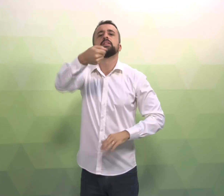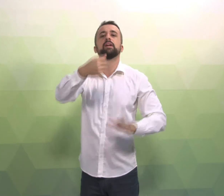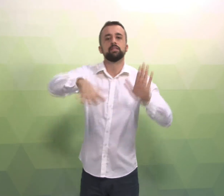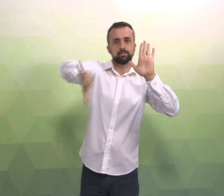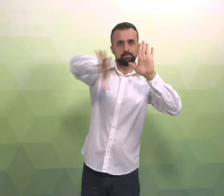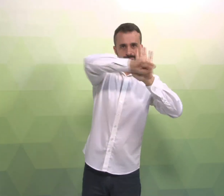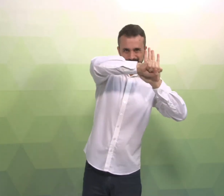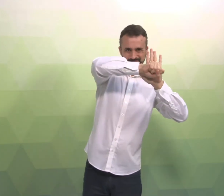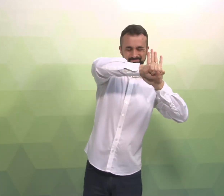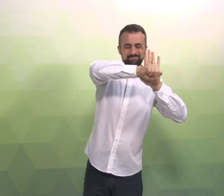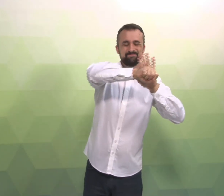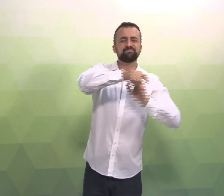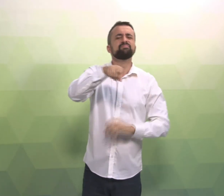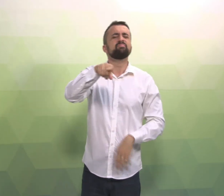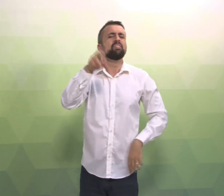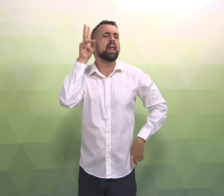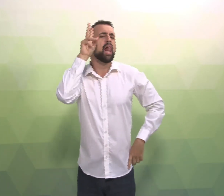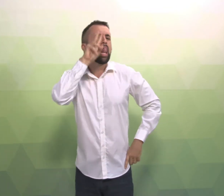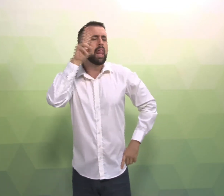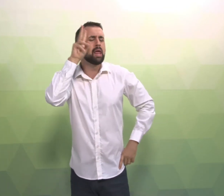Vamos começar pela iconicidade.